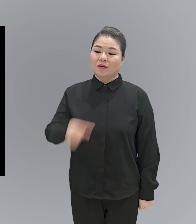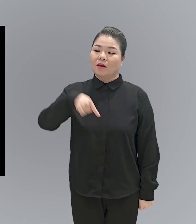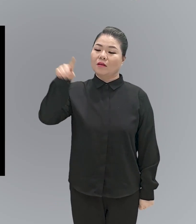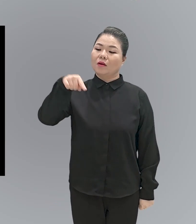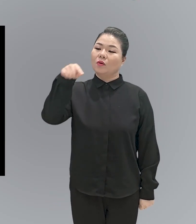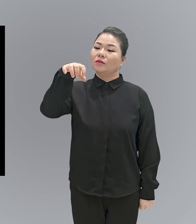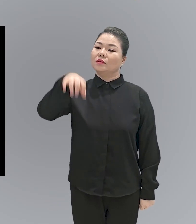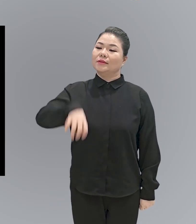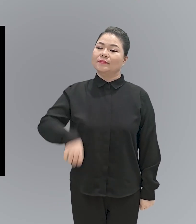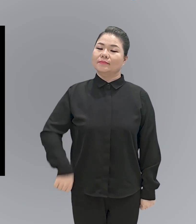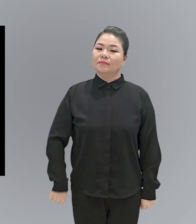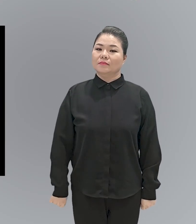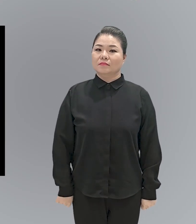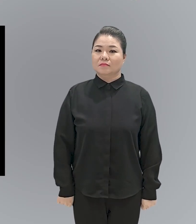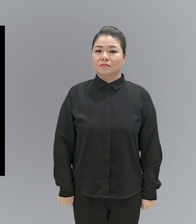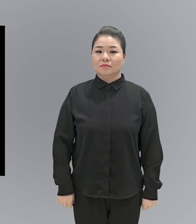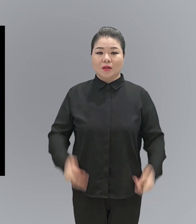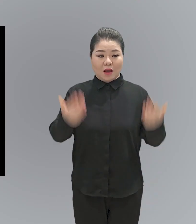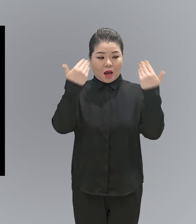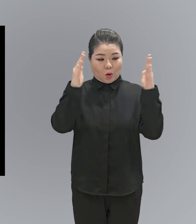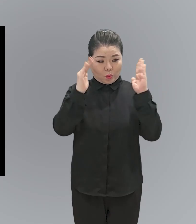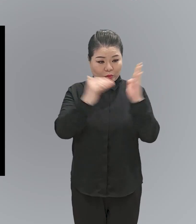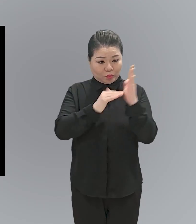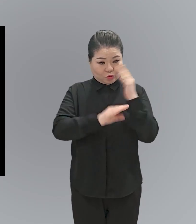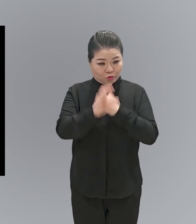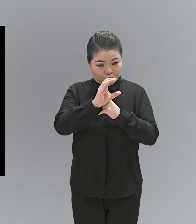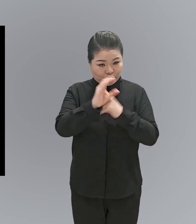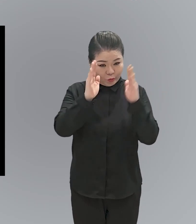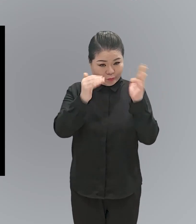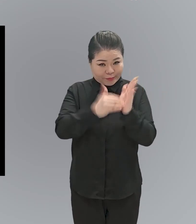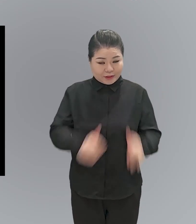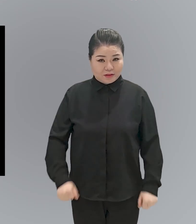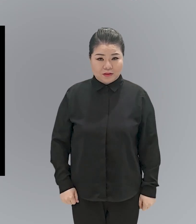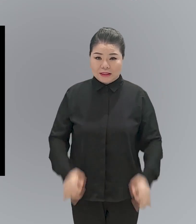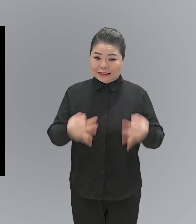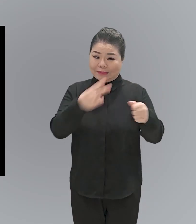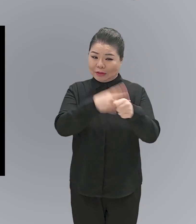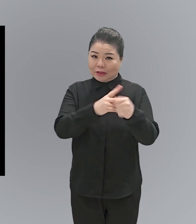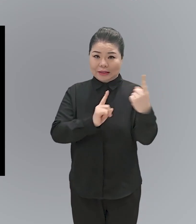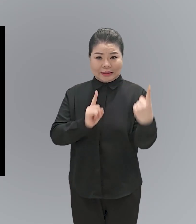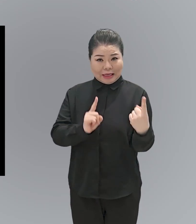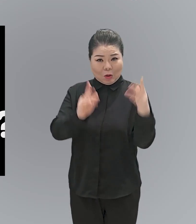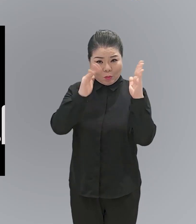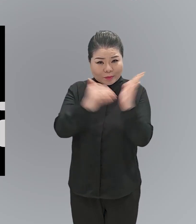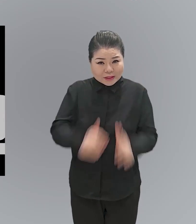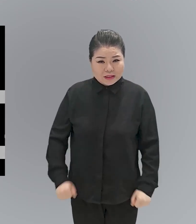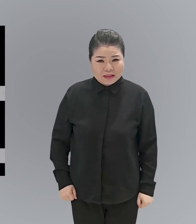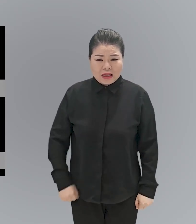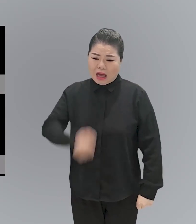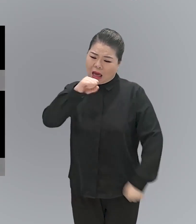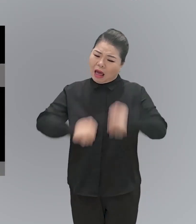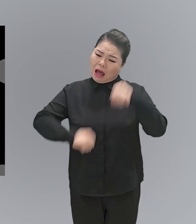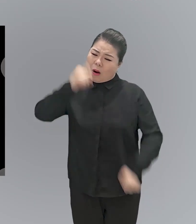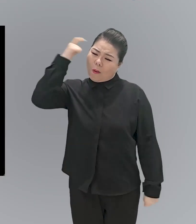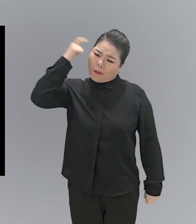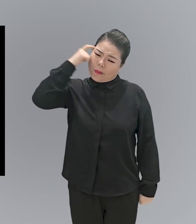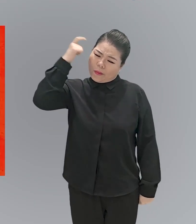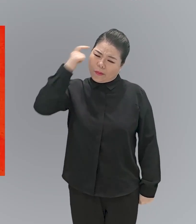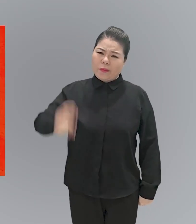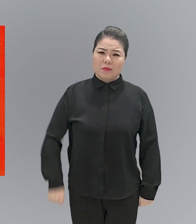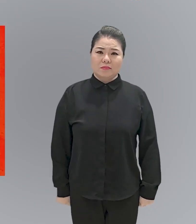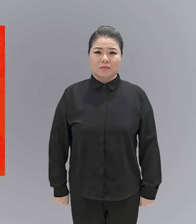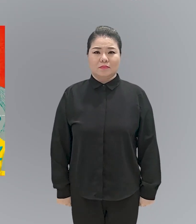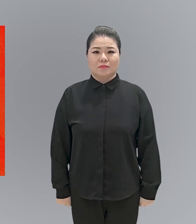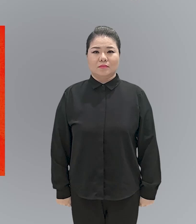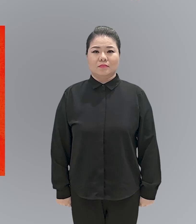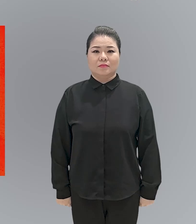어디 갔다 왔어? 방과 후 수업은? 김선생과외는? 대체 왜 그래?